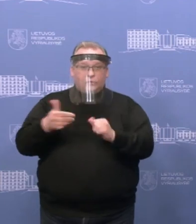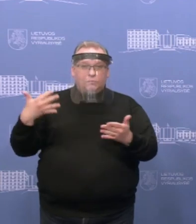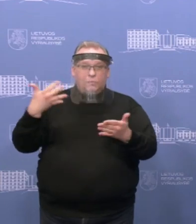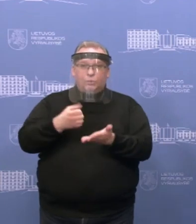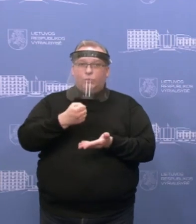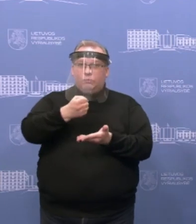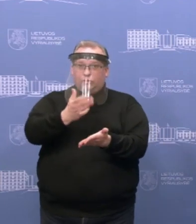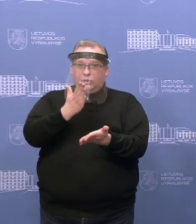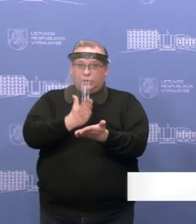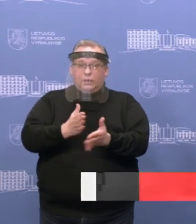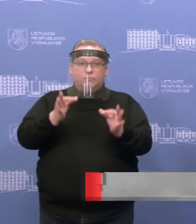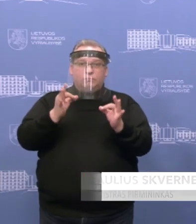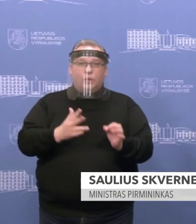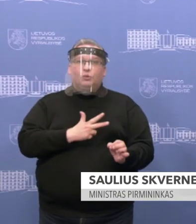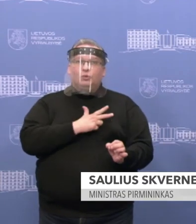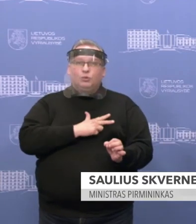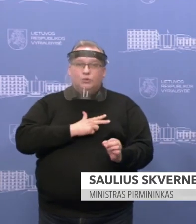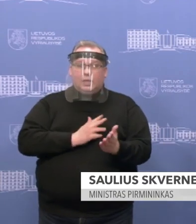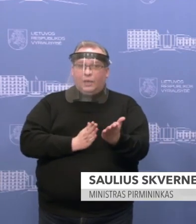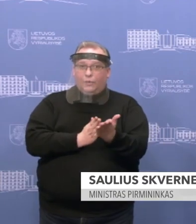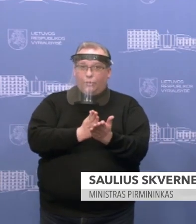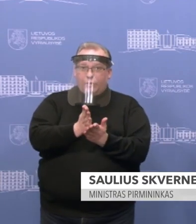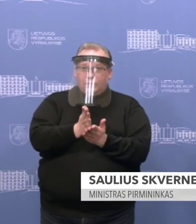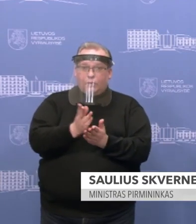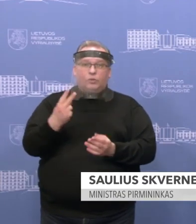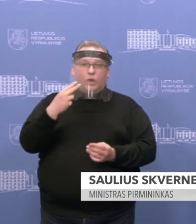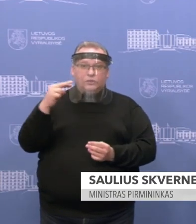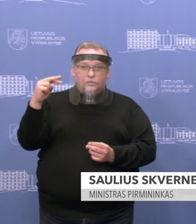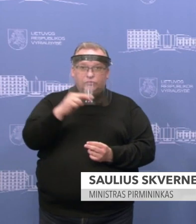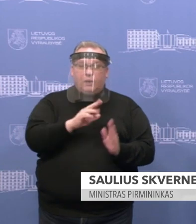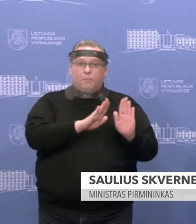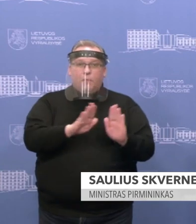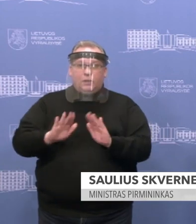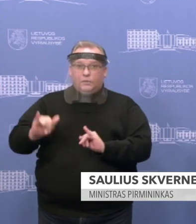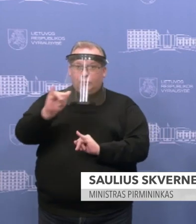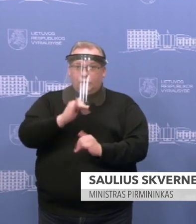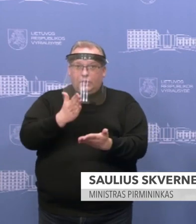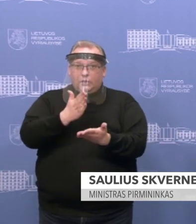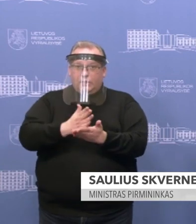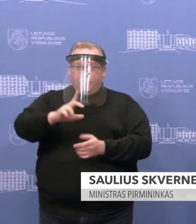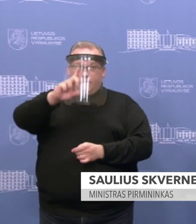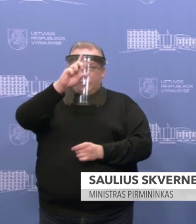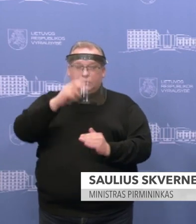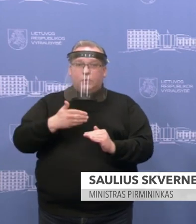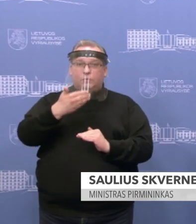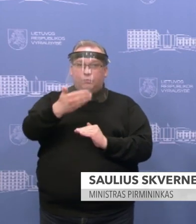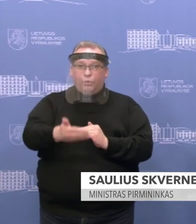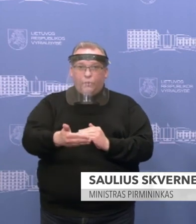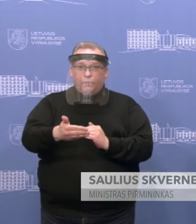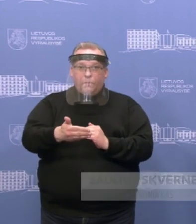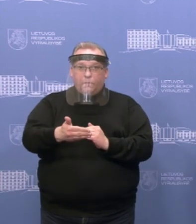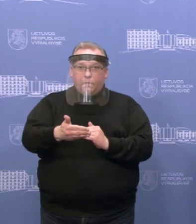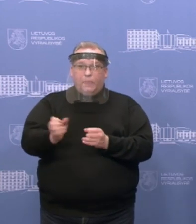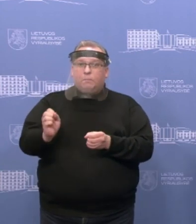biudžetas iš tiesų yra socialiai orientuotas, vėlgi atsižvelgiant į situaciją, kurie susidūrė šalis po